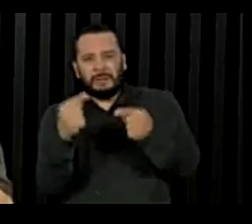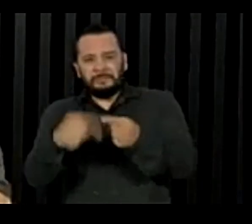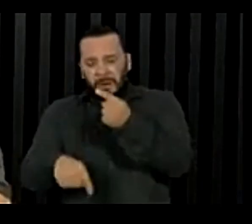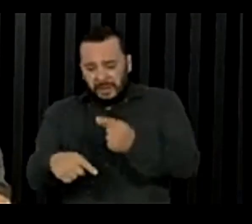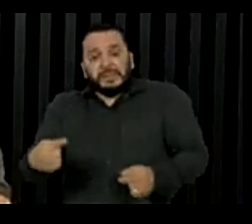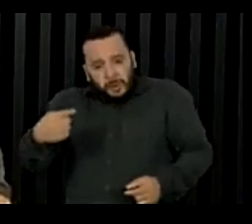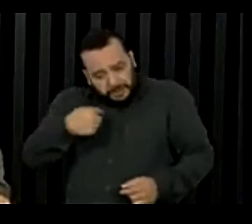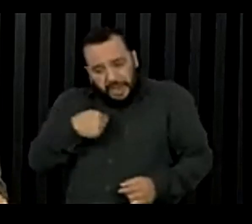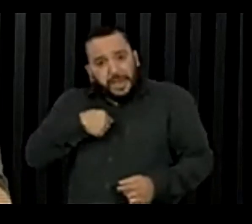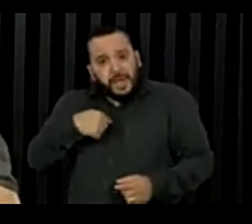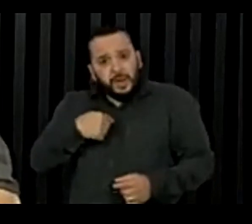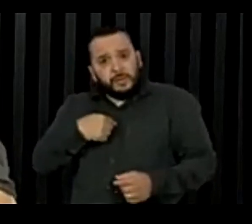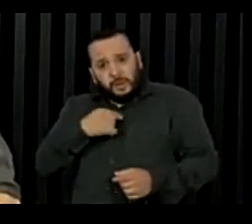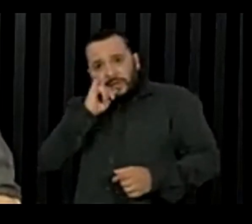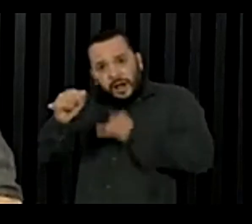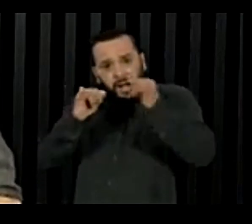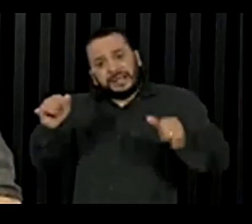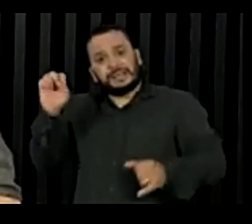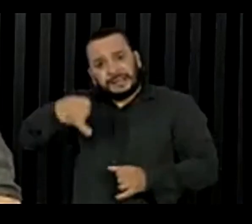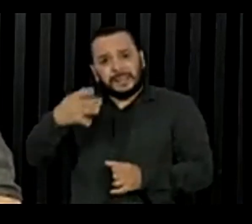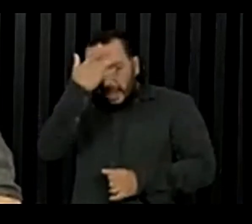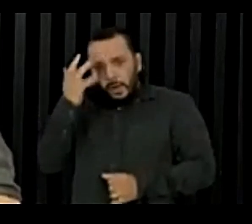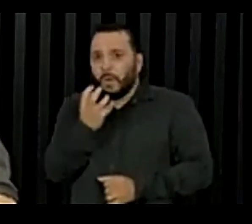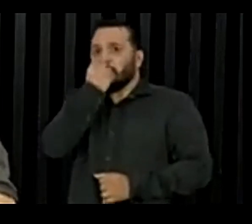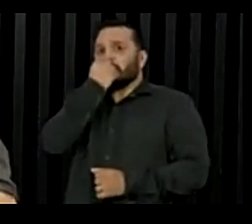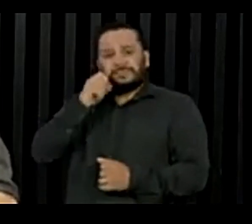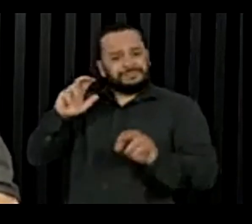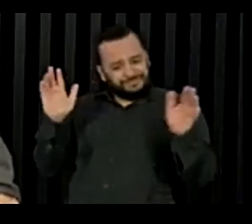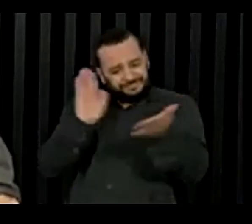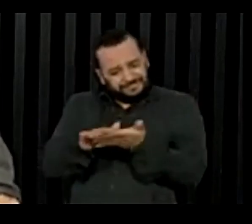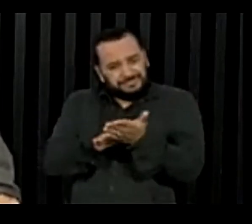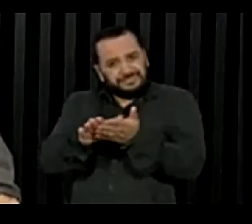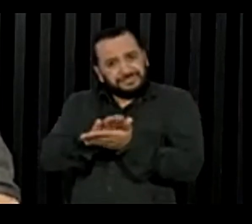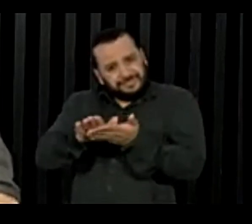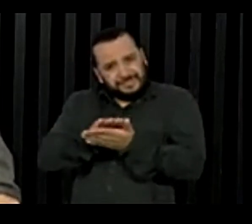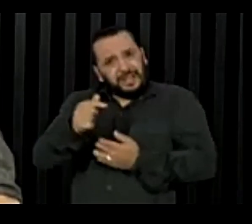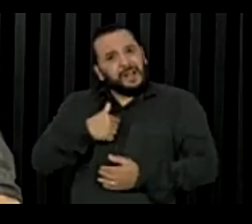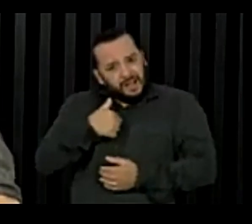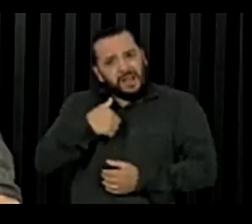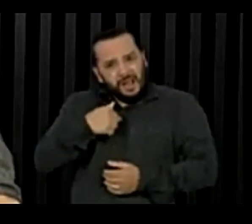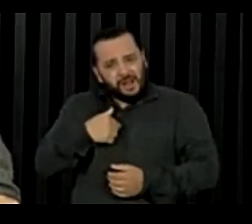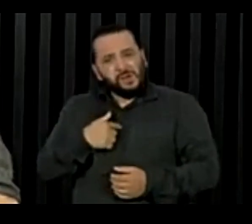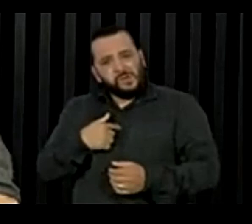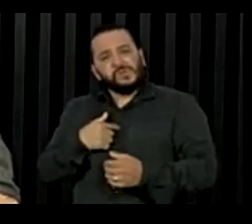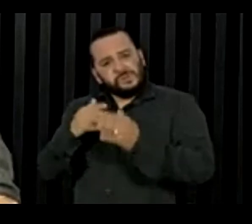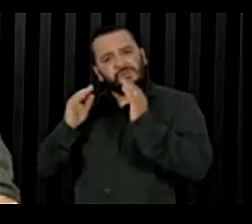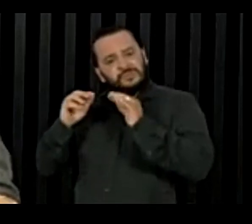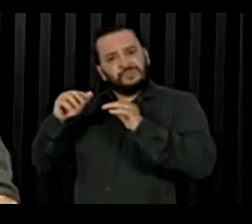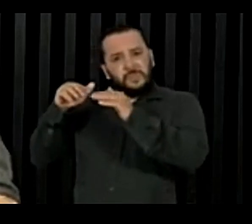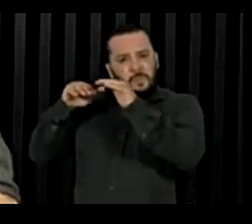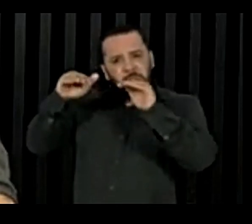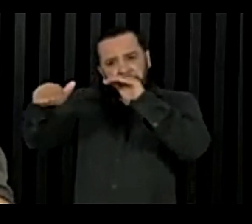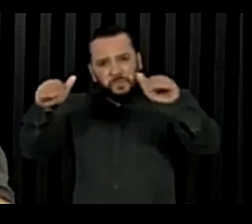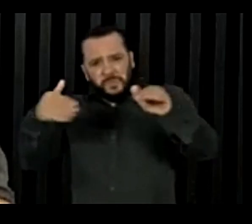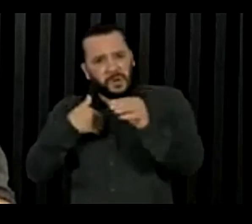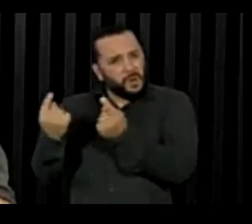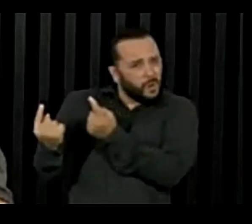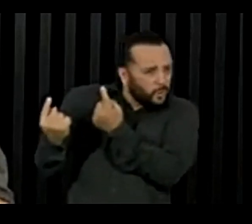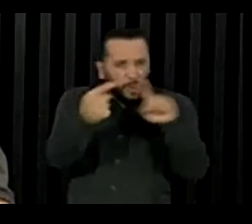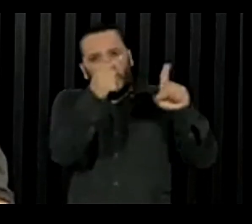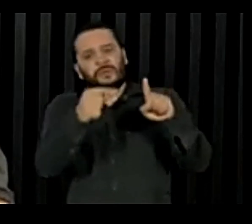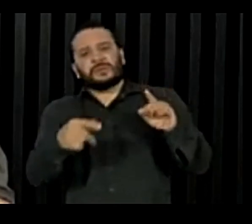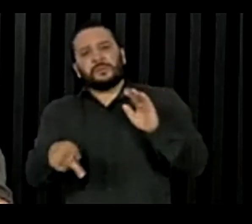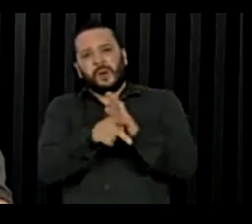tão importante e determinante quanto a luta contra a opressão. Se essas pessoas se calam quando o momento é da luta contra a opressão, contra um